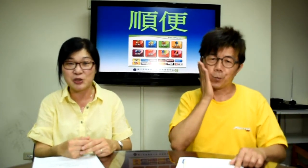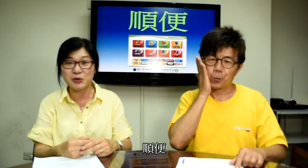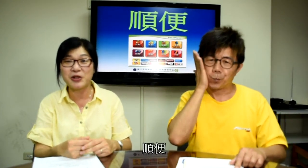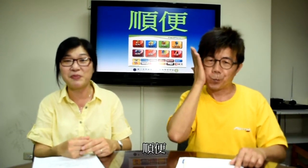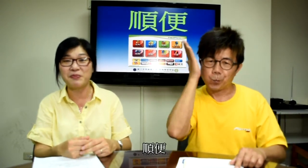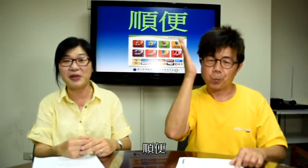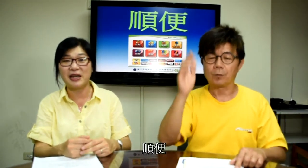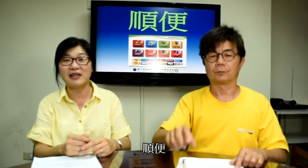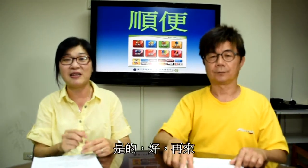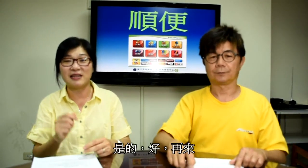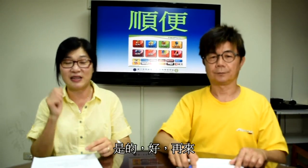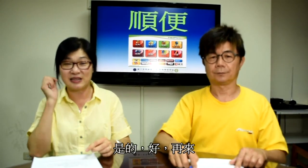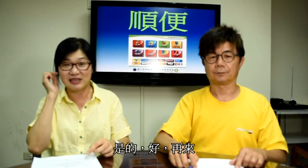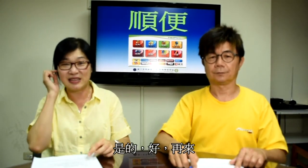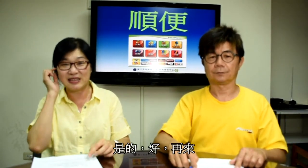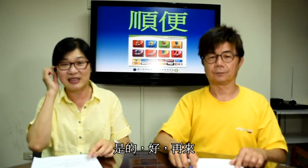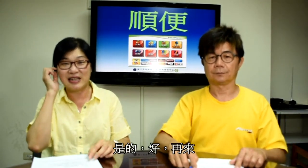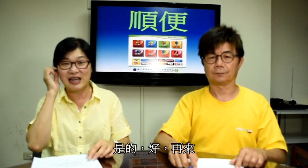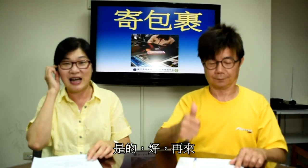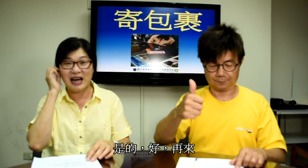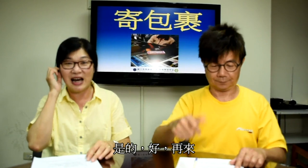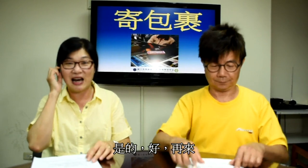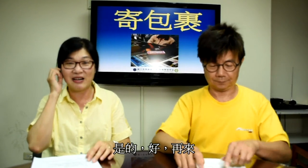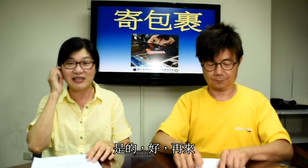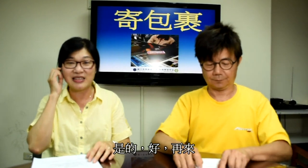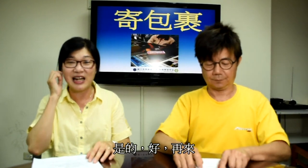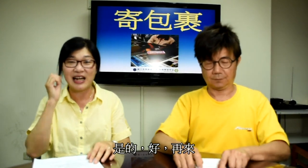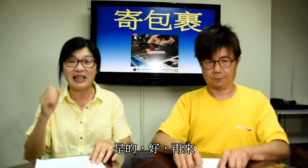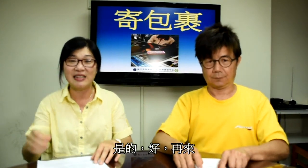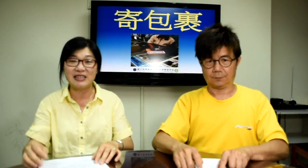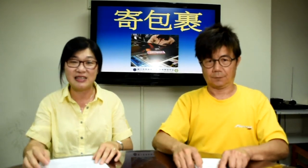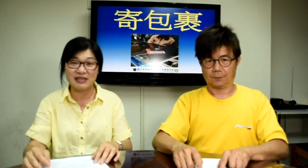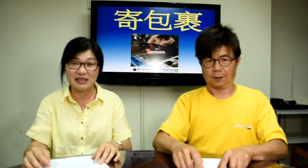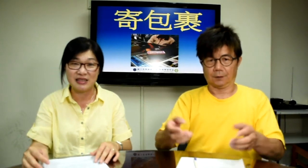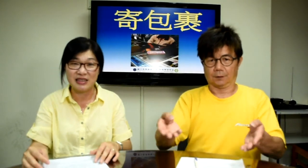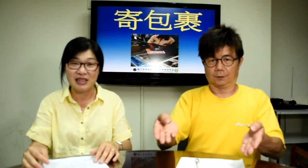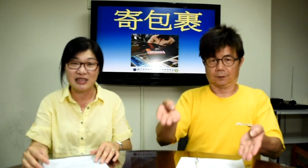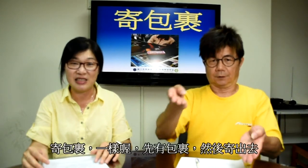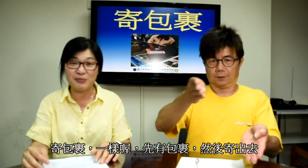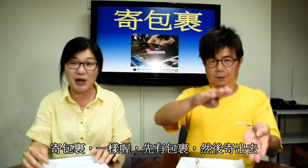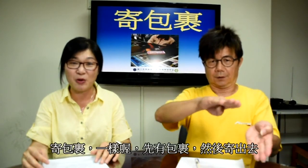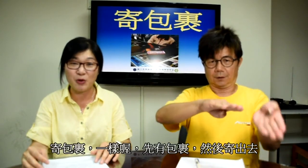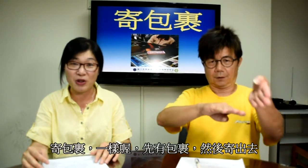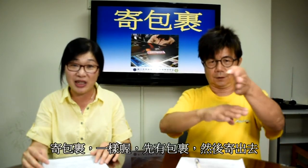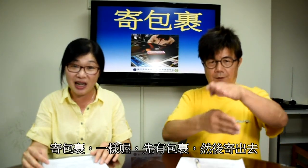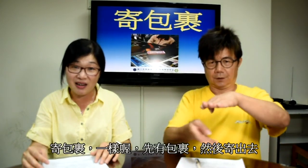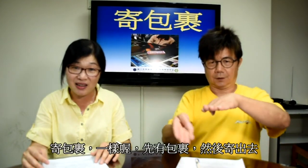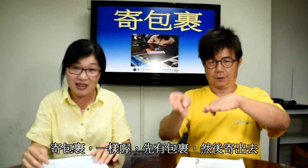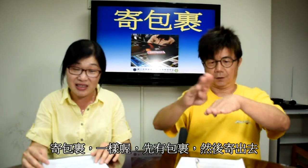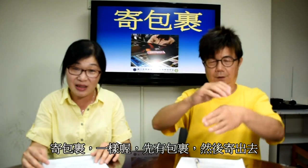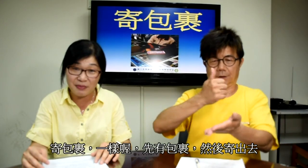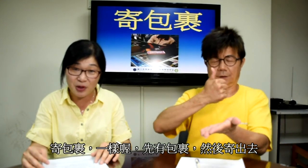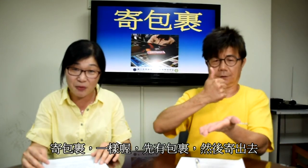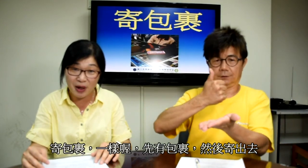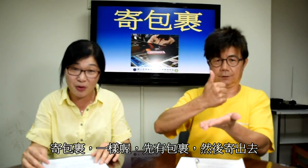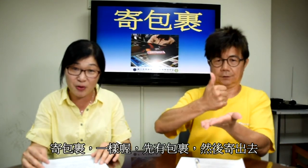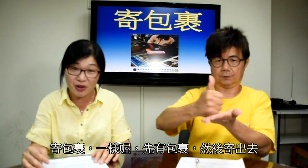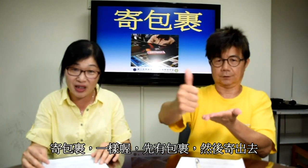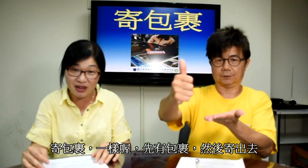顺便，是的，好，再来。寄包裹一样哦，先有包裹，然后寄